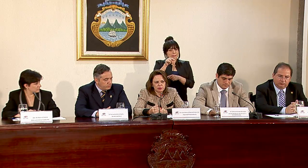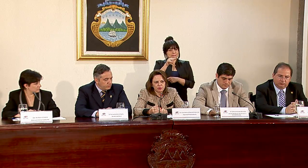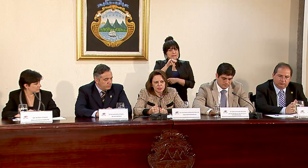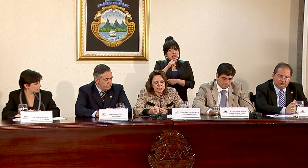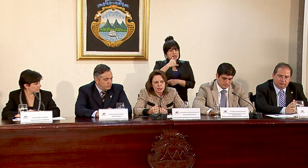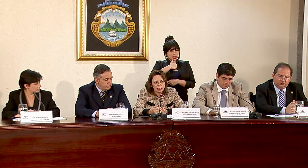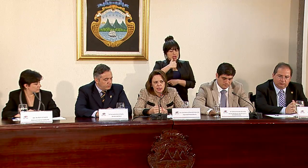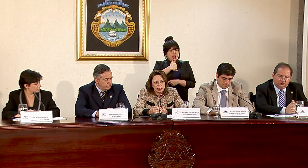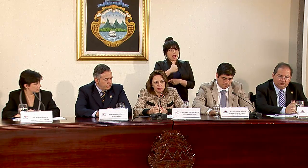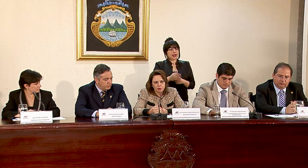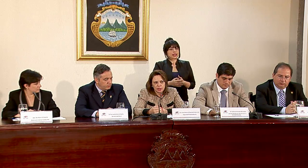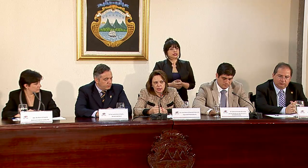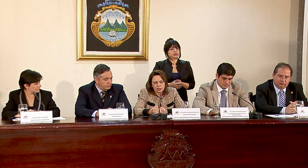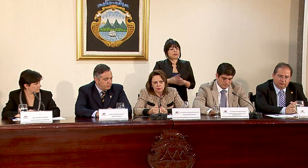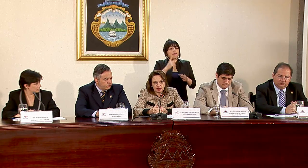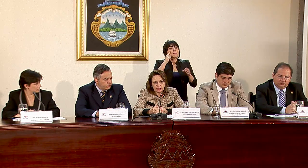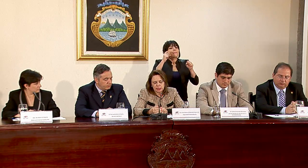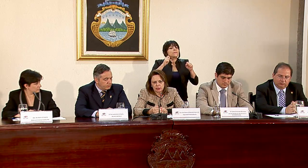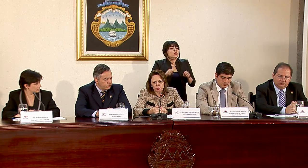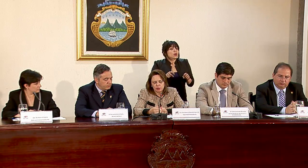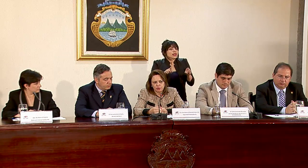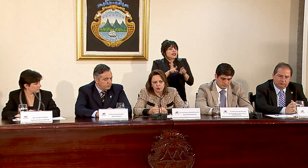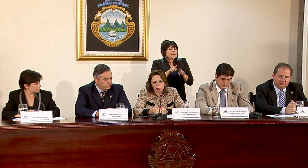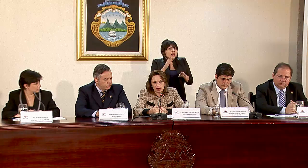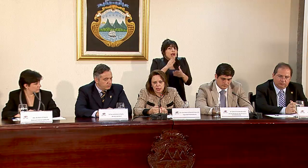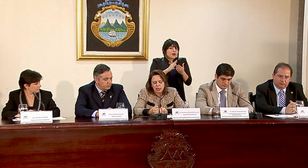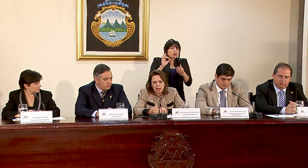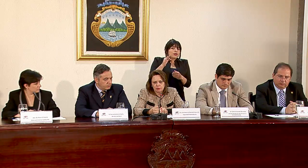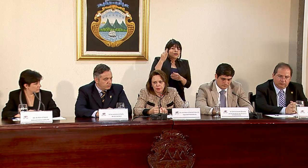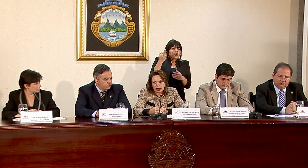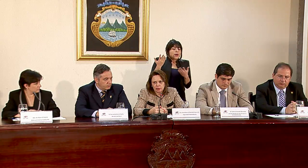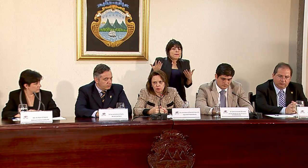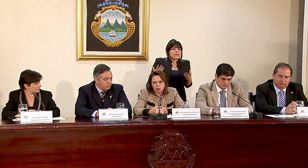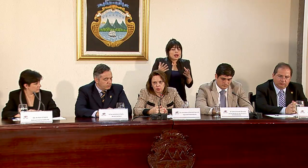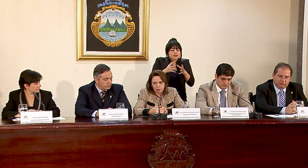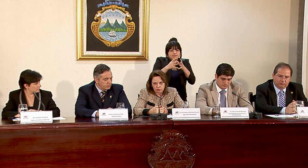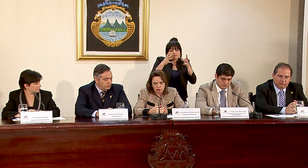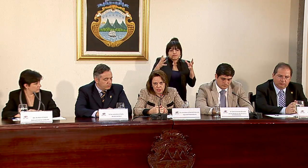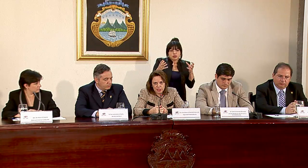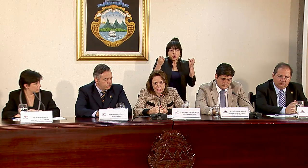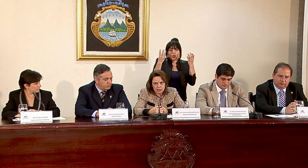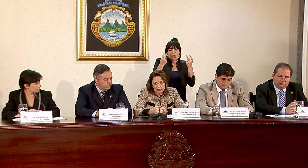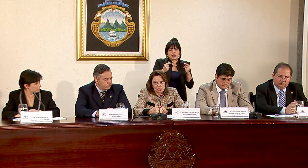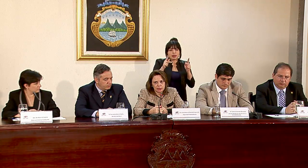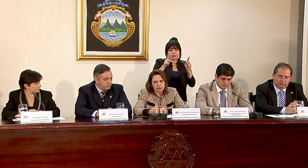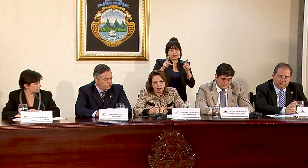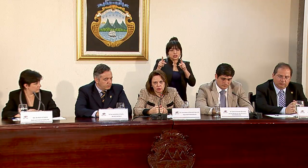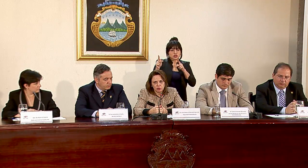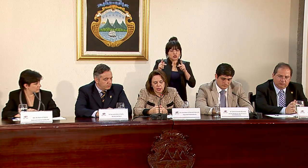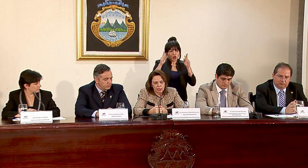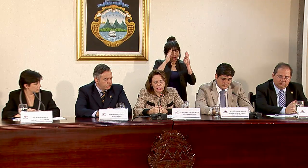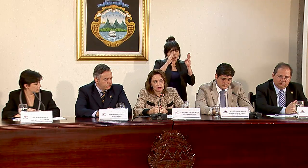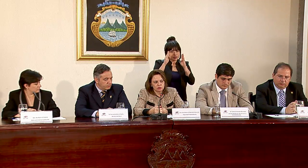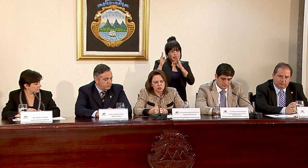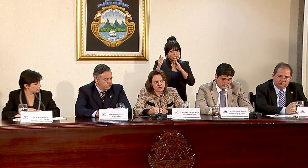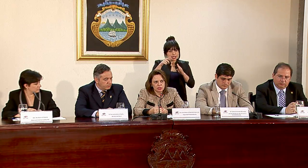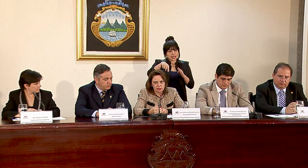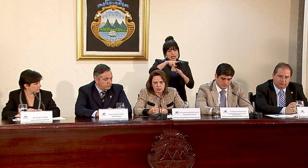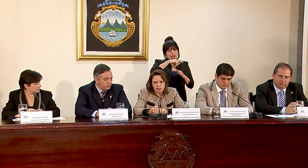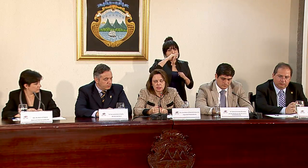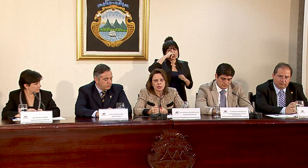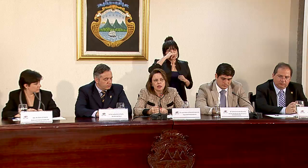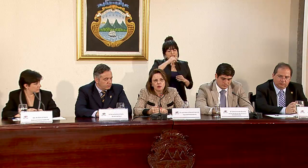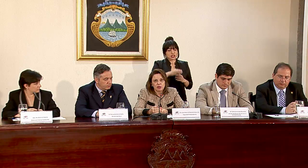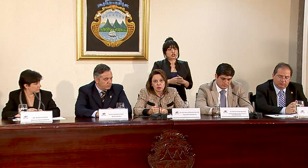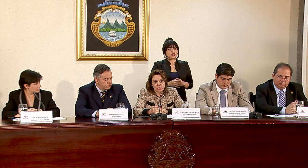Nacional de la Infancia y poder también de alguna forma ampliar el número de personas que están atendiendo a los niños